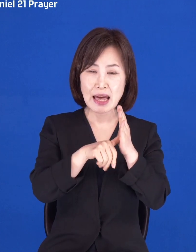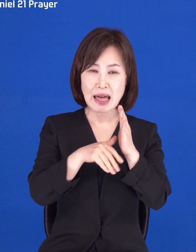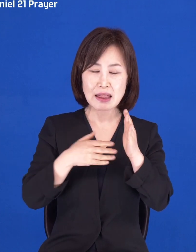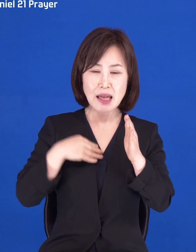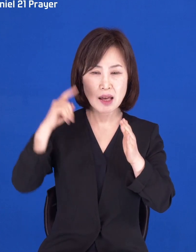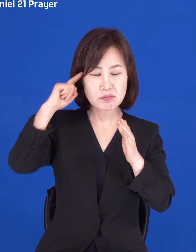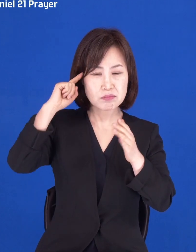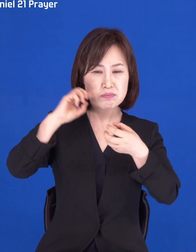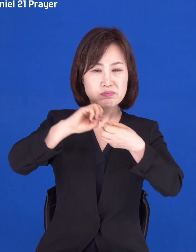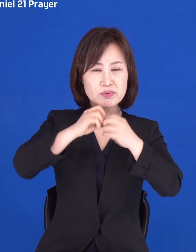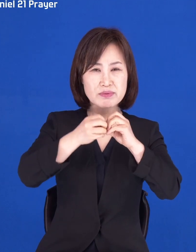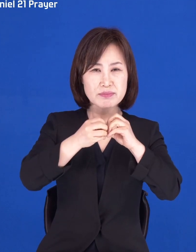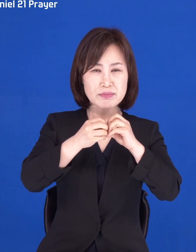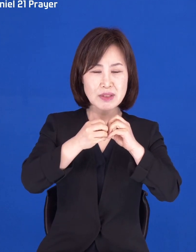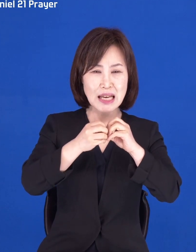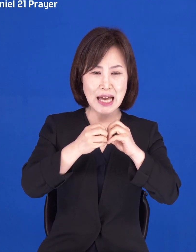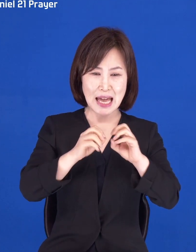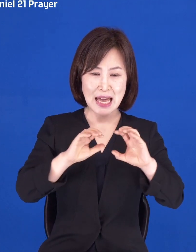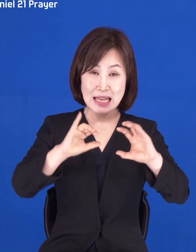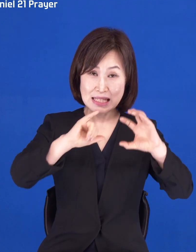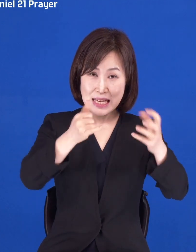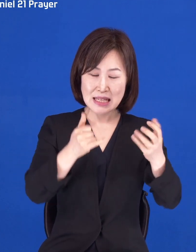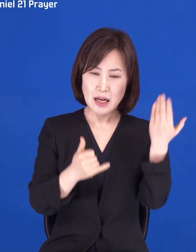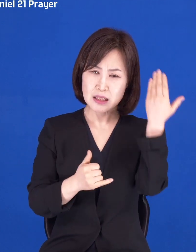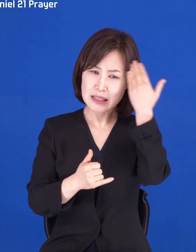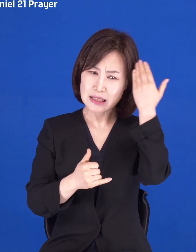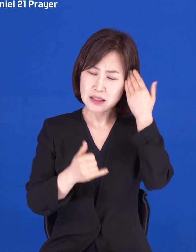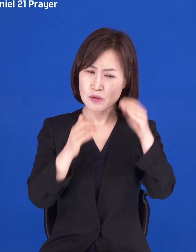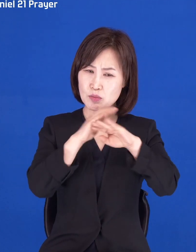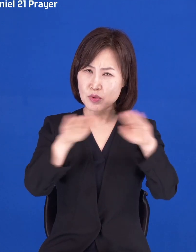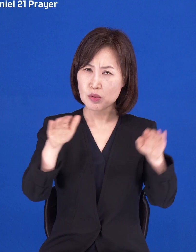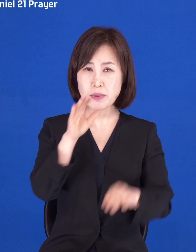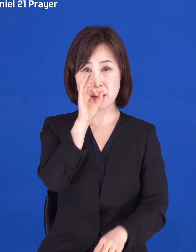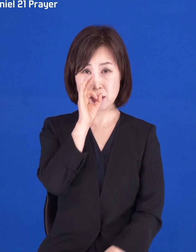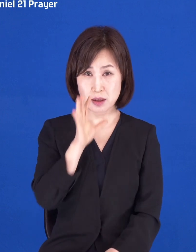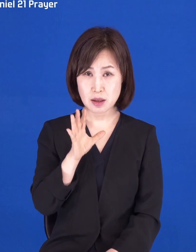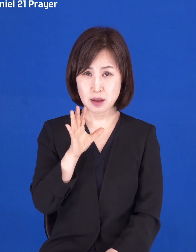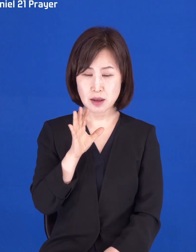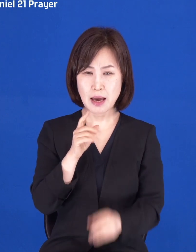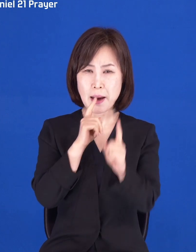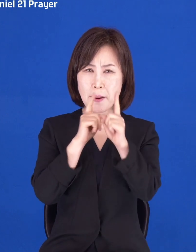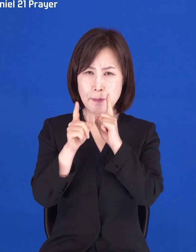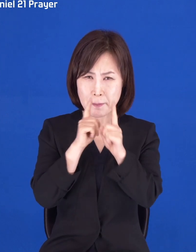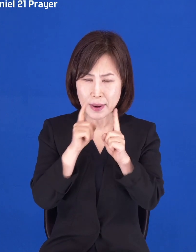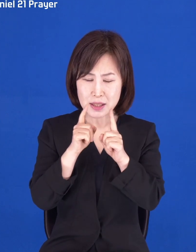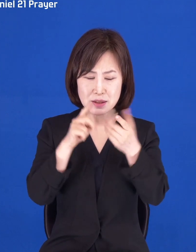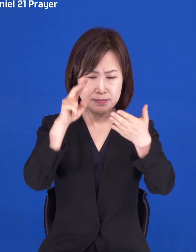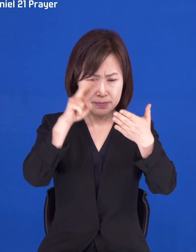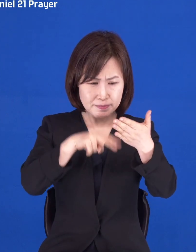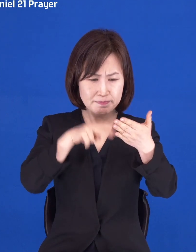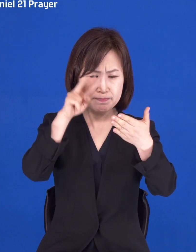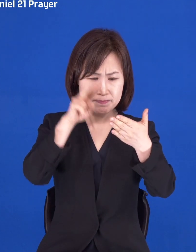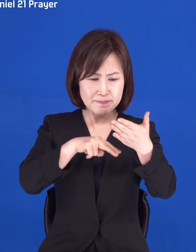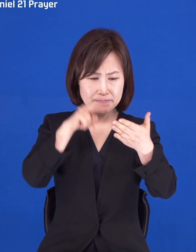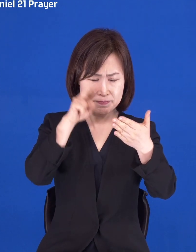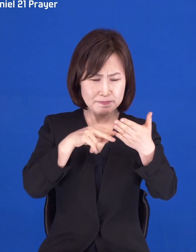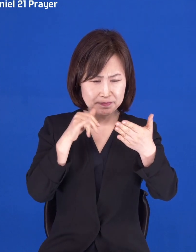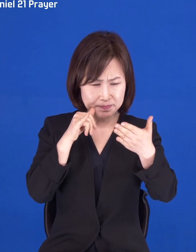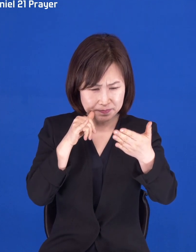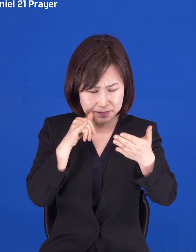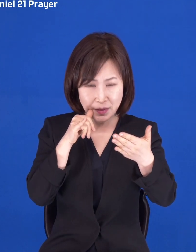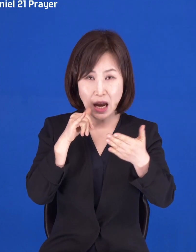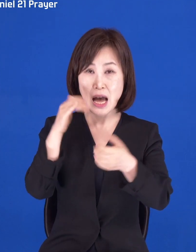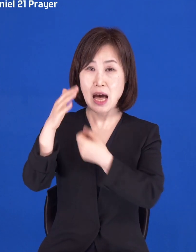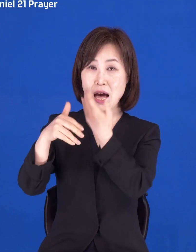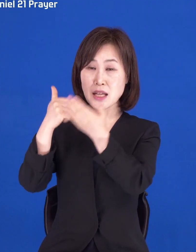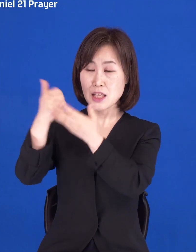생각이나 세상 이론과 지식으로 해석해서도 안 되고, 말씀을 보고 또 보면서 하나님께서